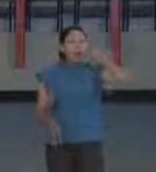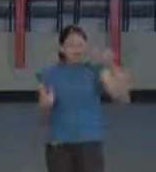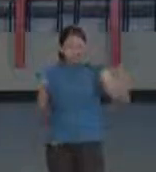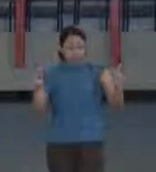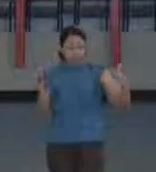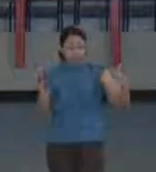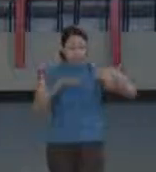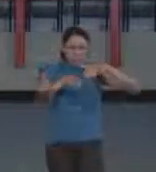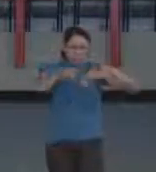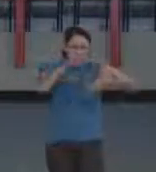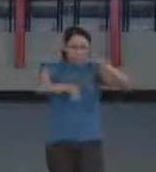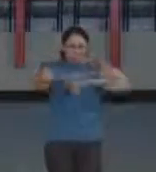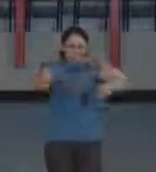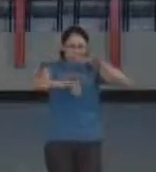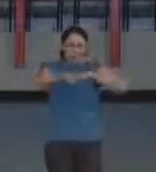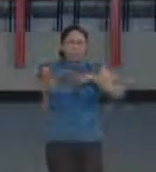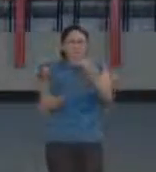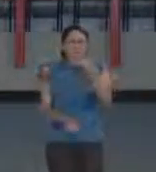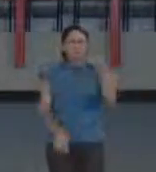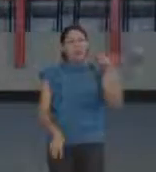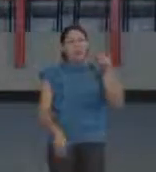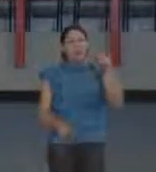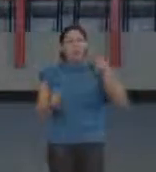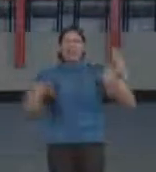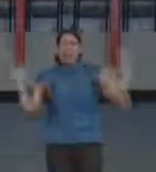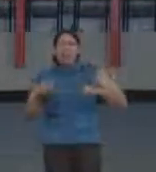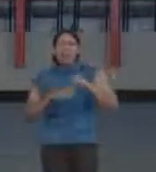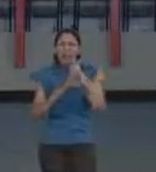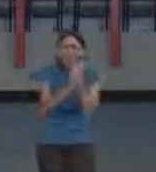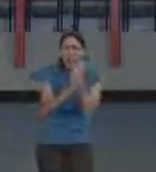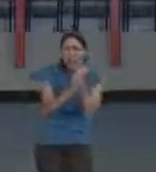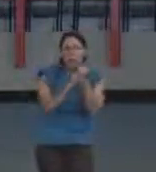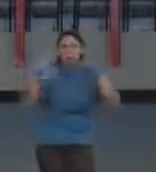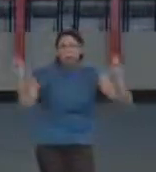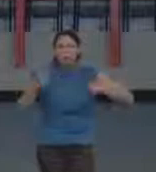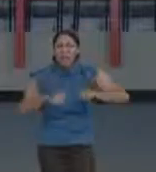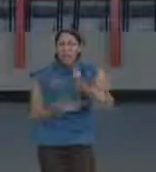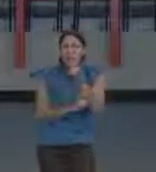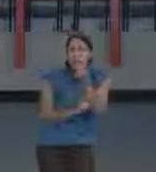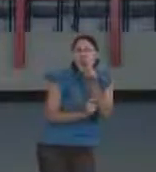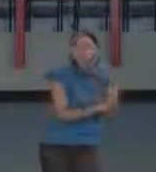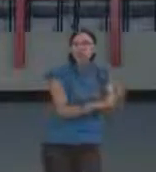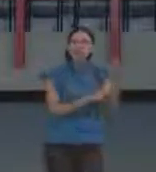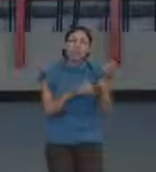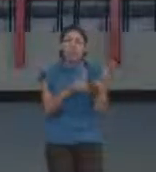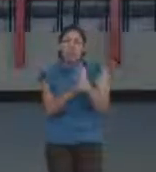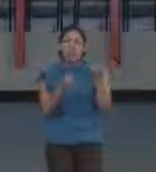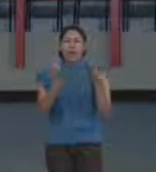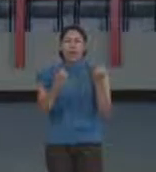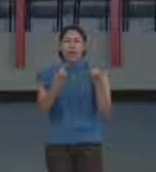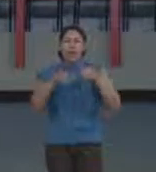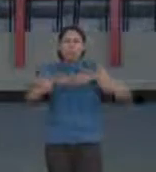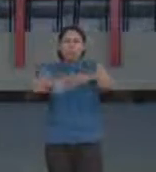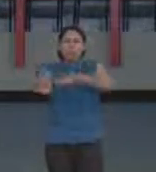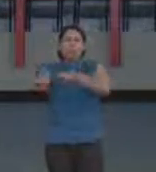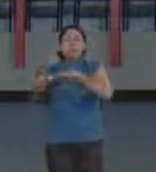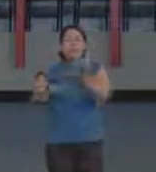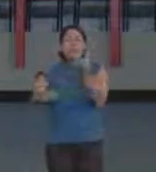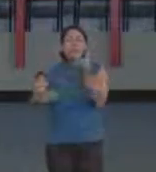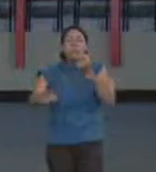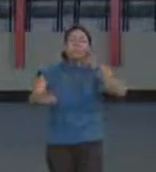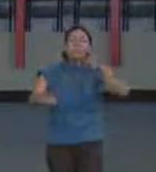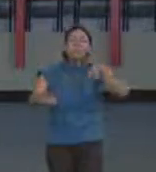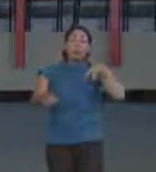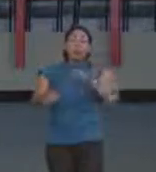diz uma coisa, dá para calcular quantos veículos exatamente estavam a 20 km por hora?